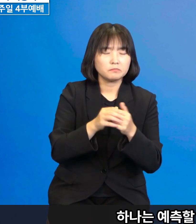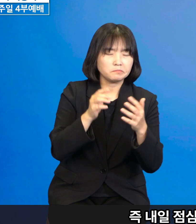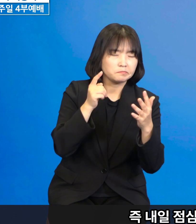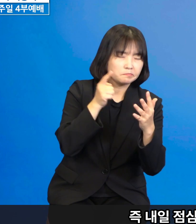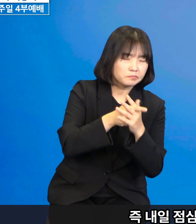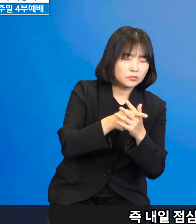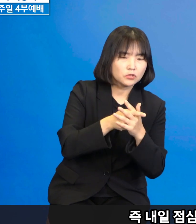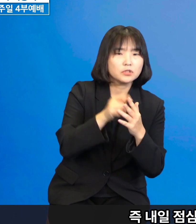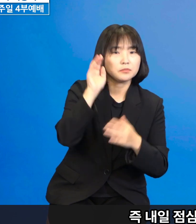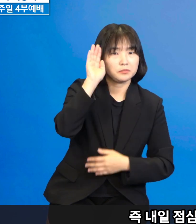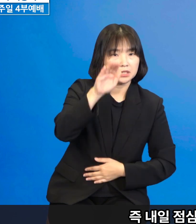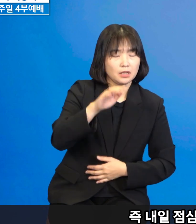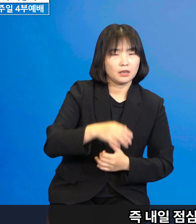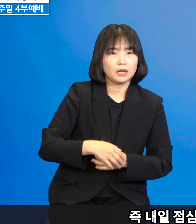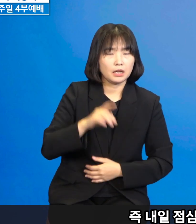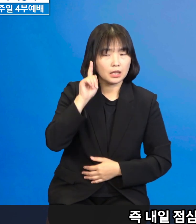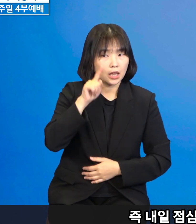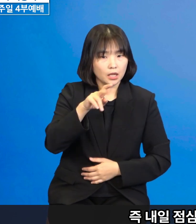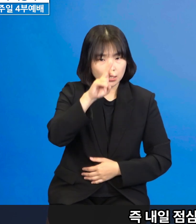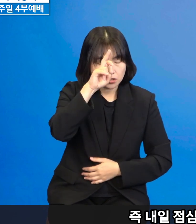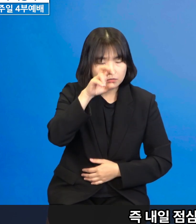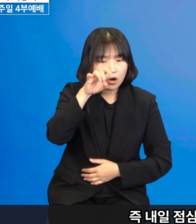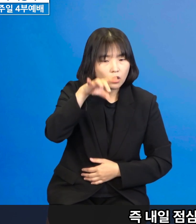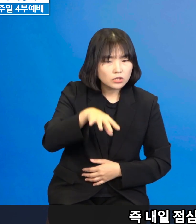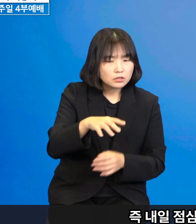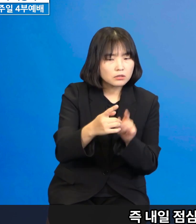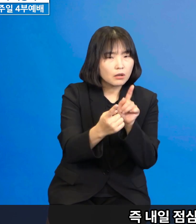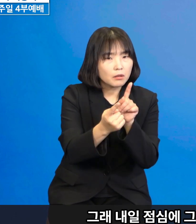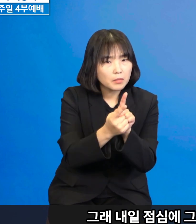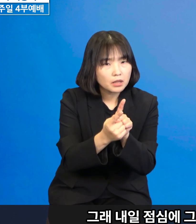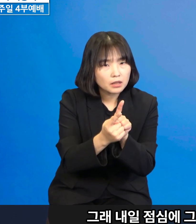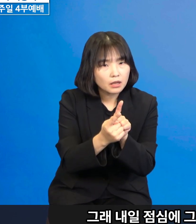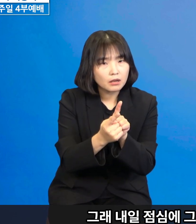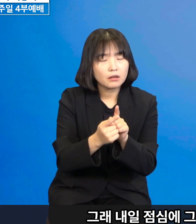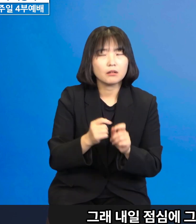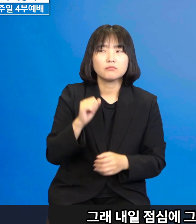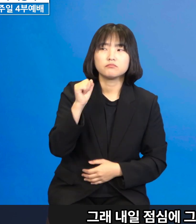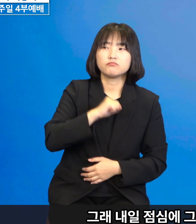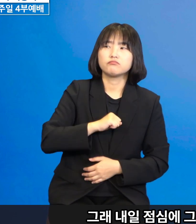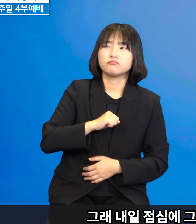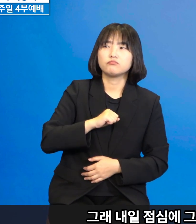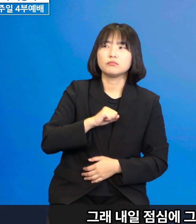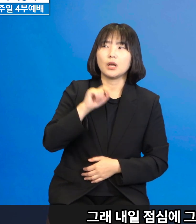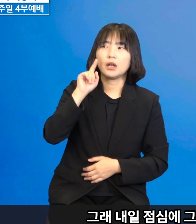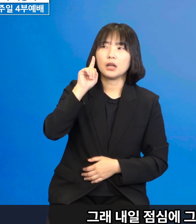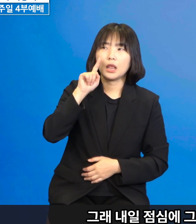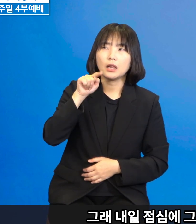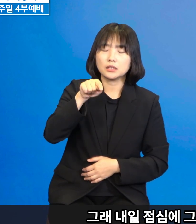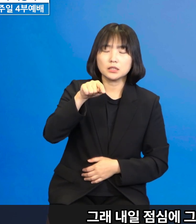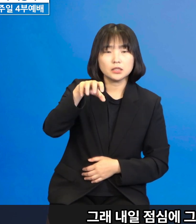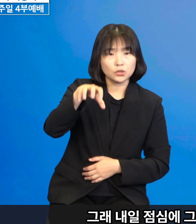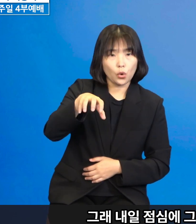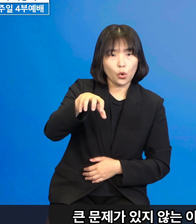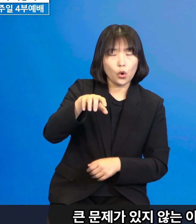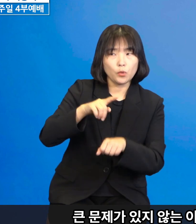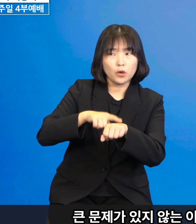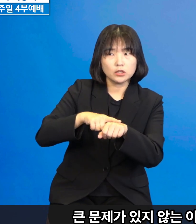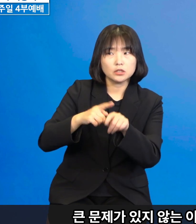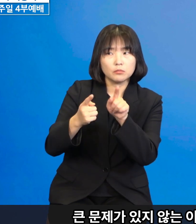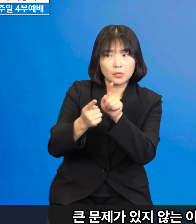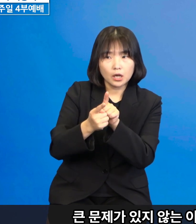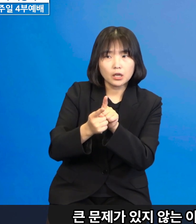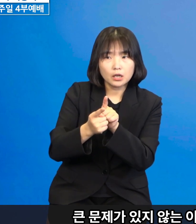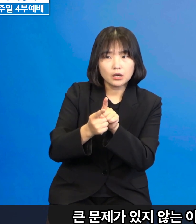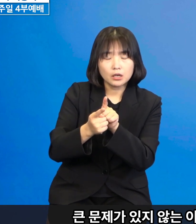미래입니다. 즉 내일 점심에 어디에서 만나, 그래 내일 점심에서 그 식당에서 몇 시에 만나면 큰